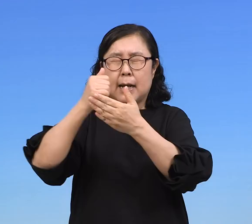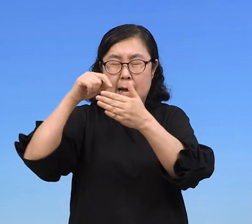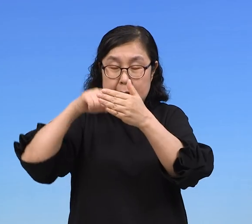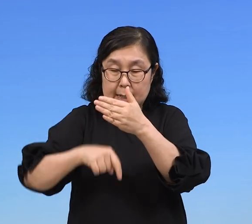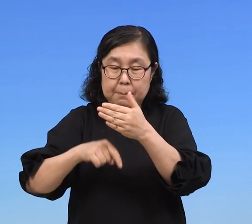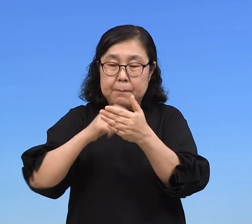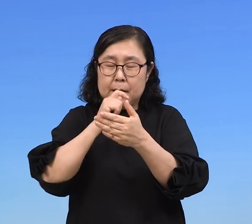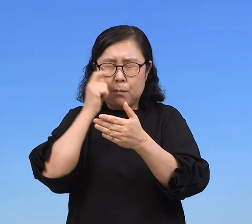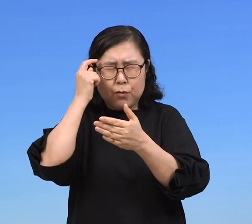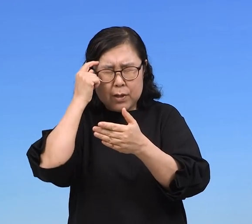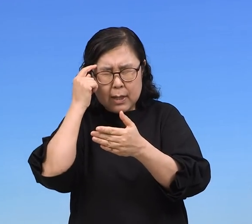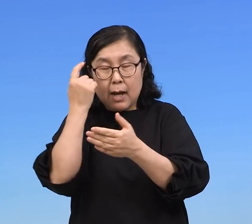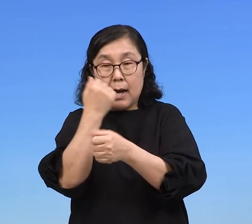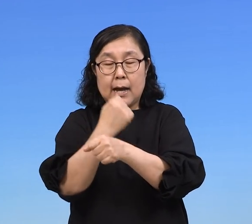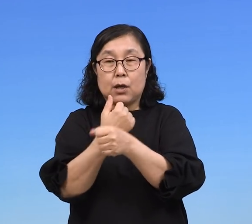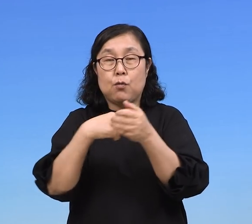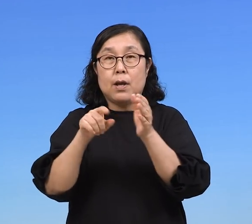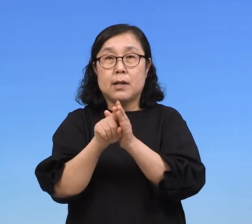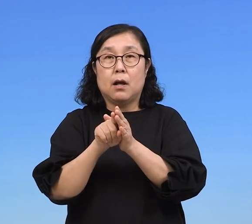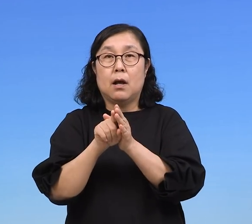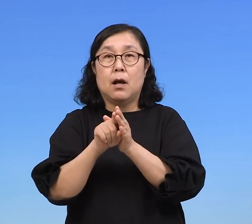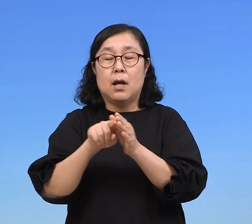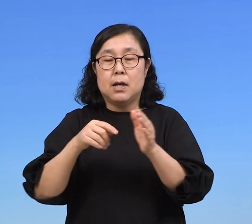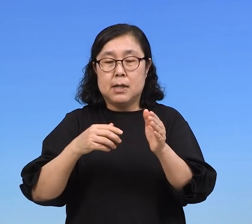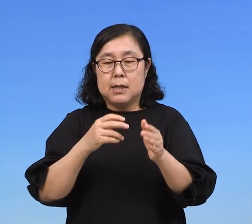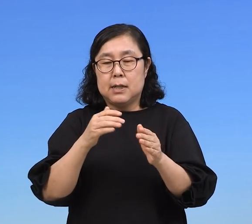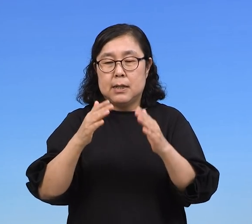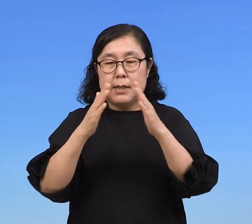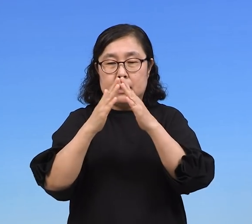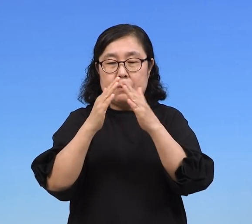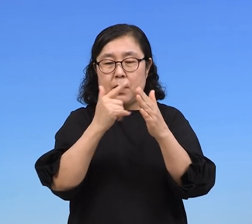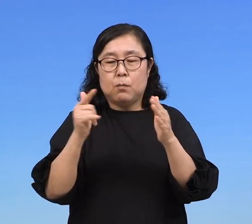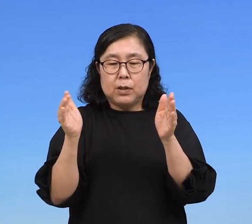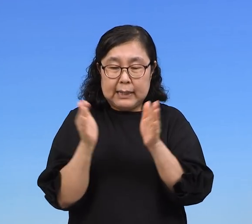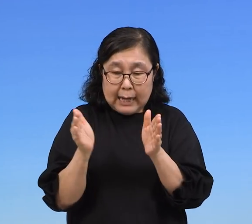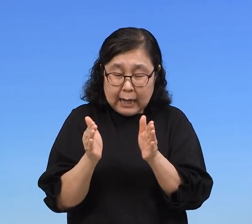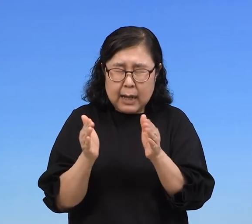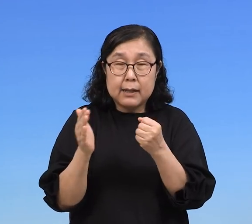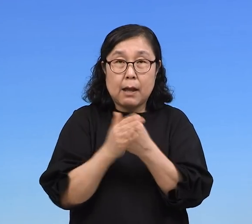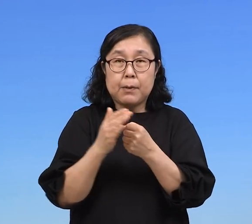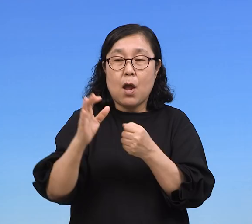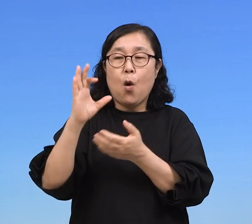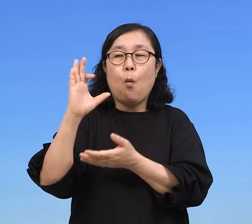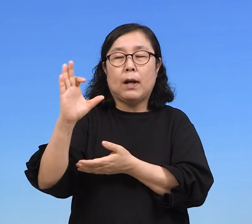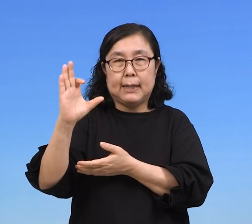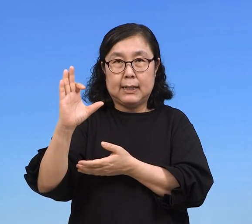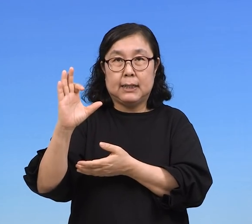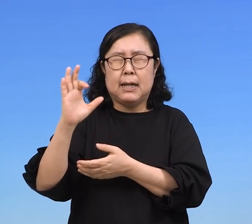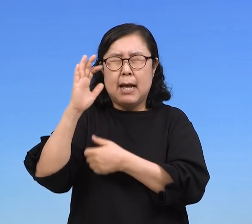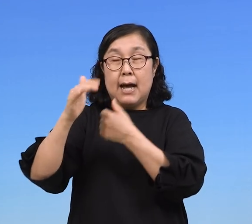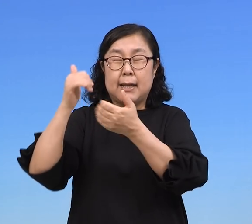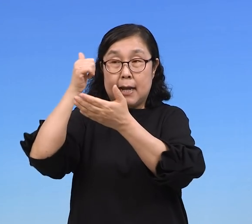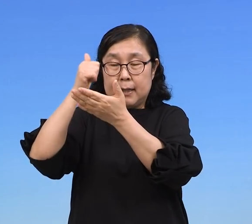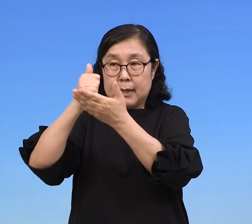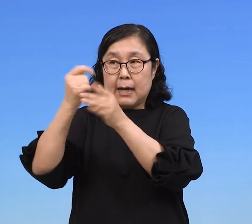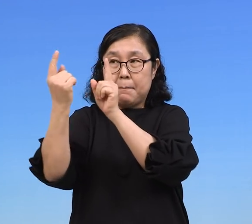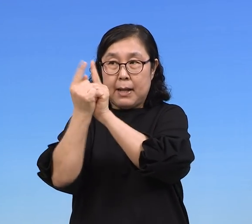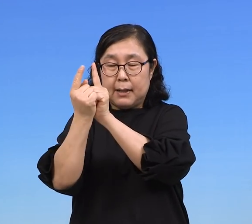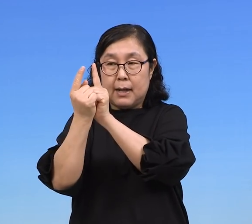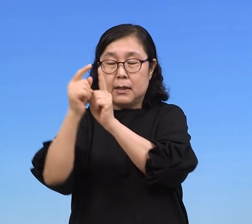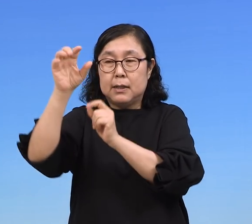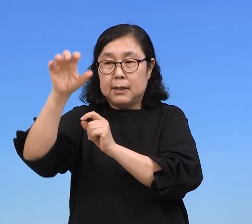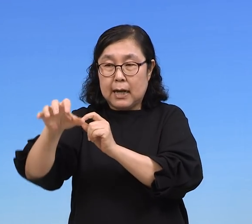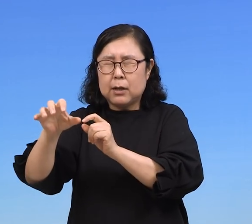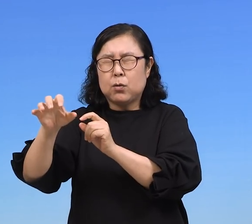하나님과 깊이 묵상하기 위하여, 큐티하기 위하여 집이 너무 작아서 화장실을 하나님과 대면하는 그